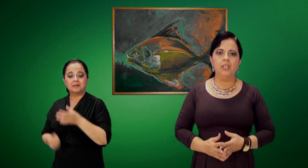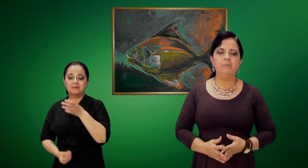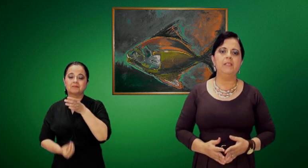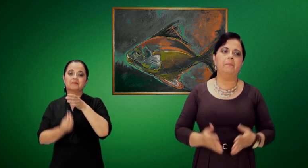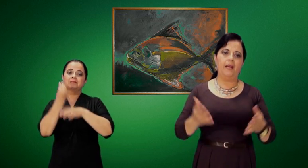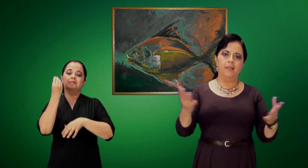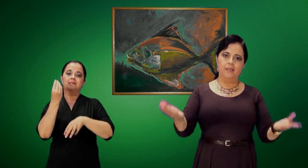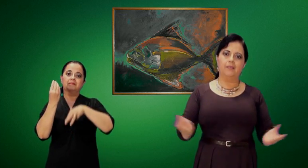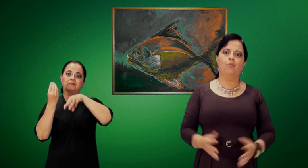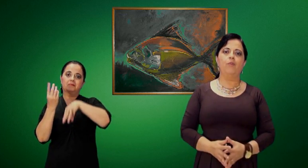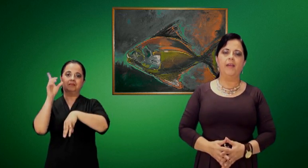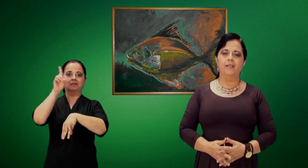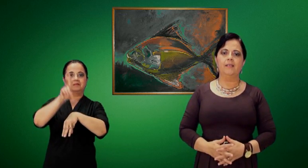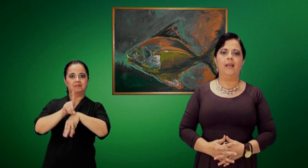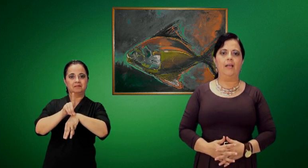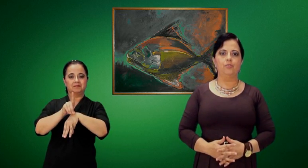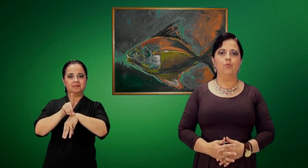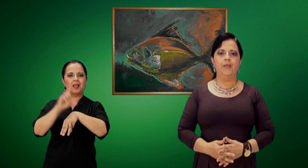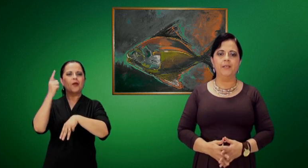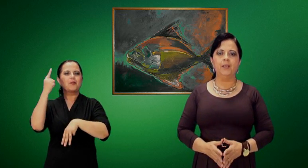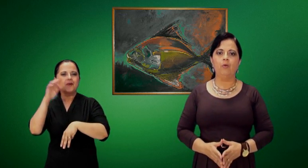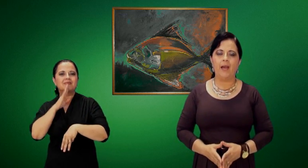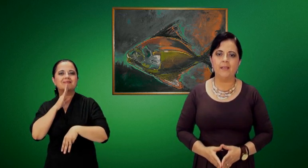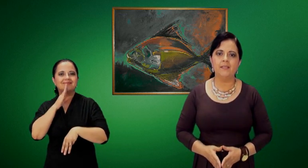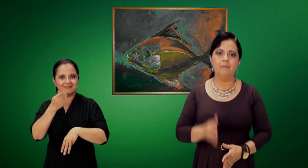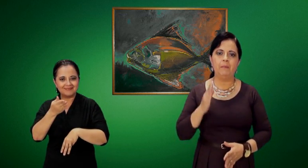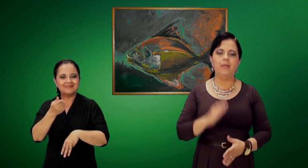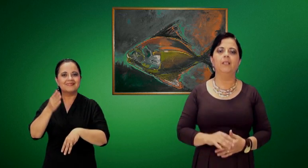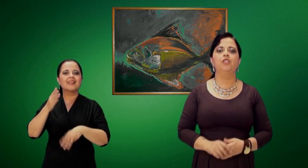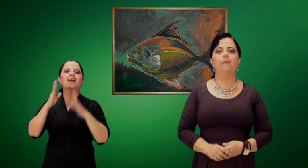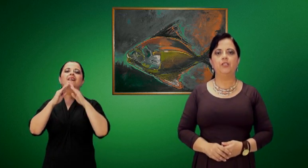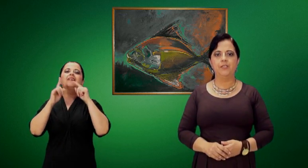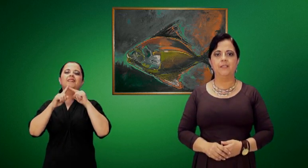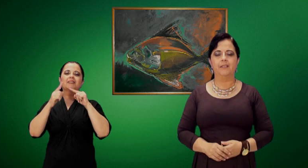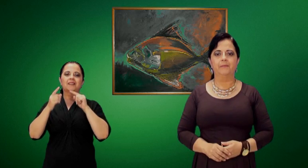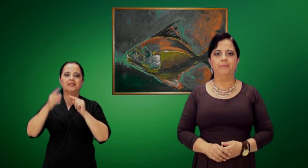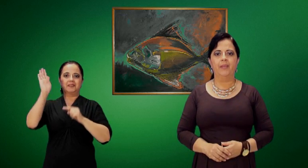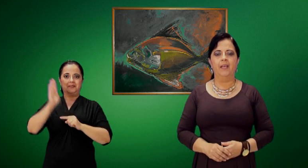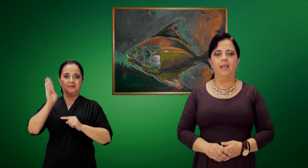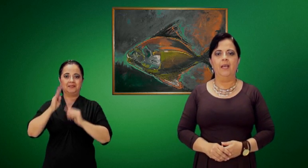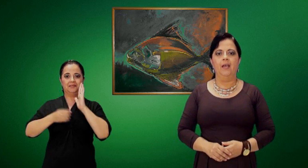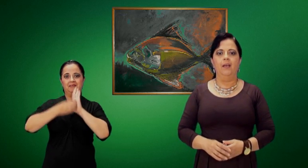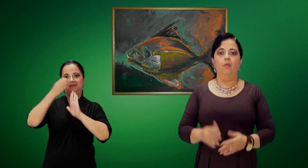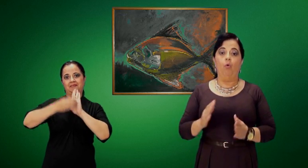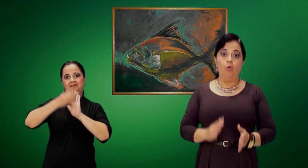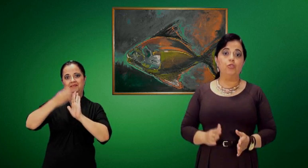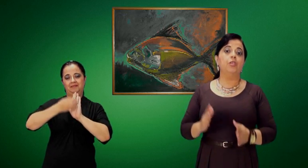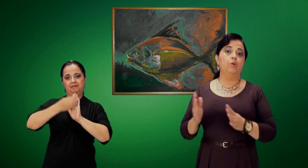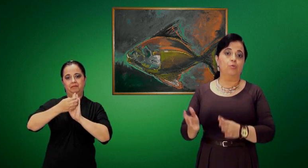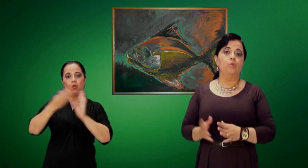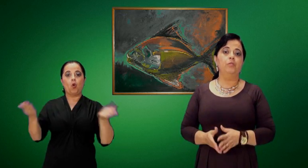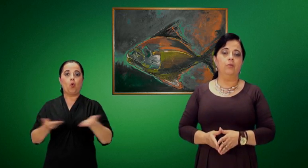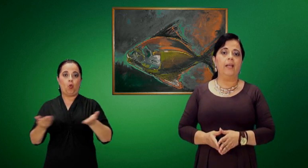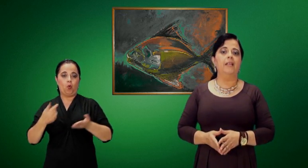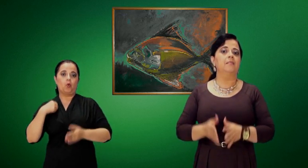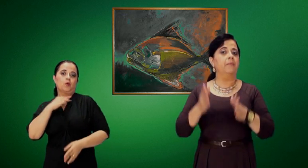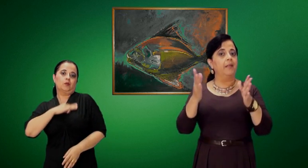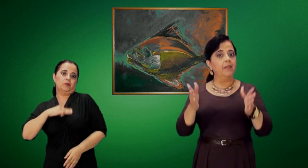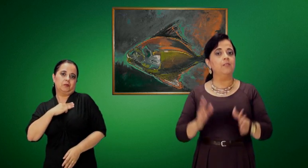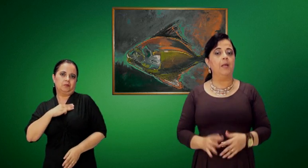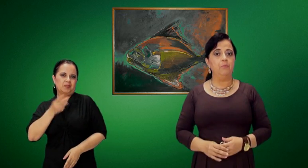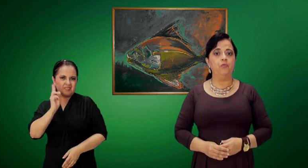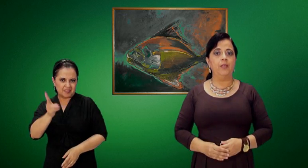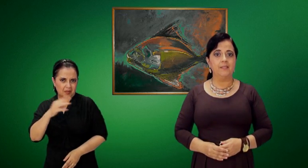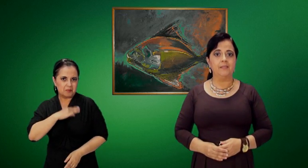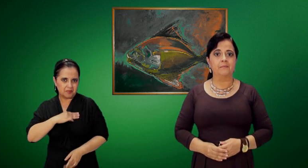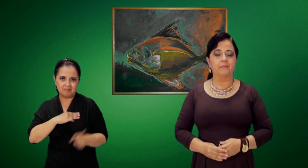Ministério Dinamis, para aqueles que conhecem, lá de Goiânia, Goiás, na Primeira Igreja Batista. Hoje eu sou missionária, mas